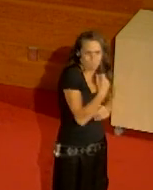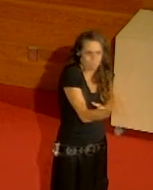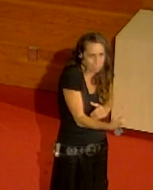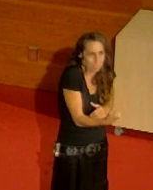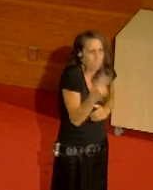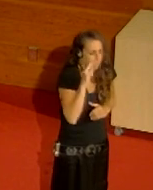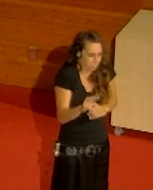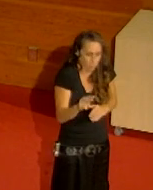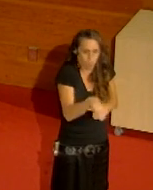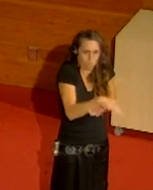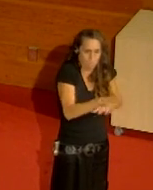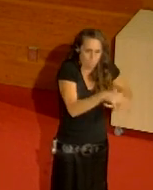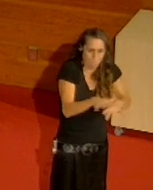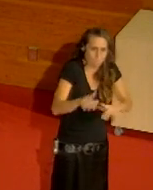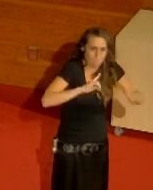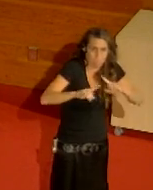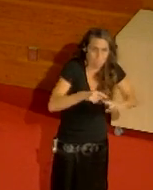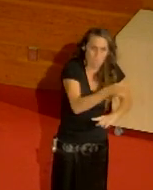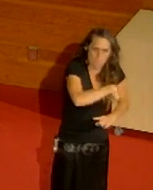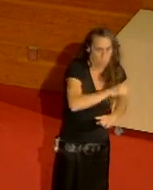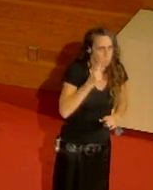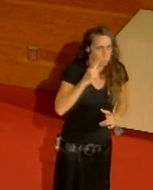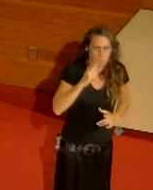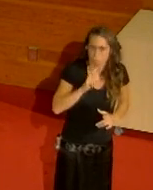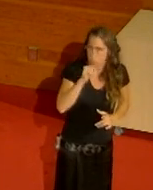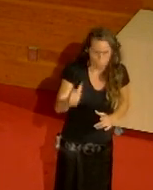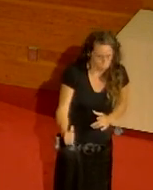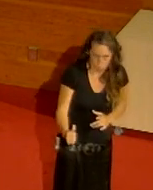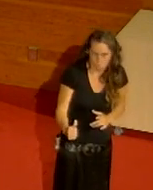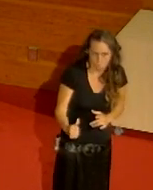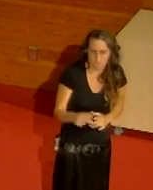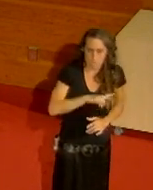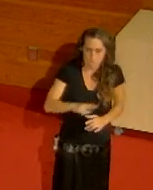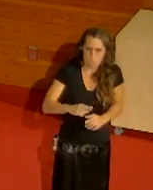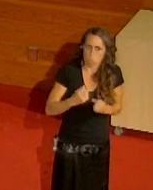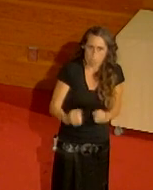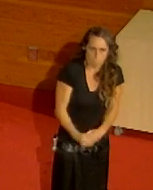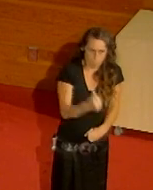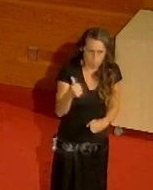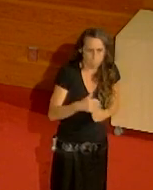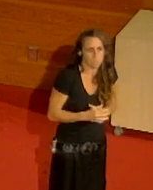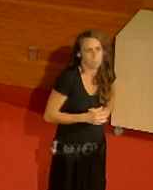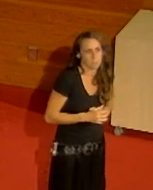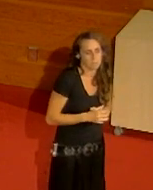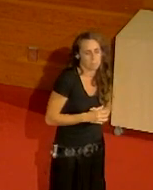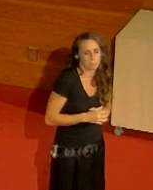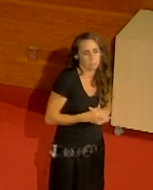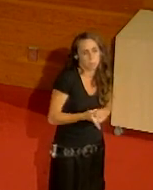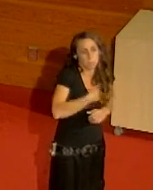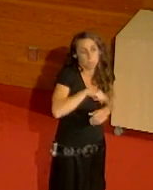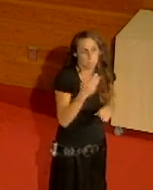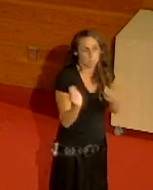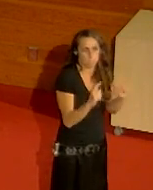en las calles es lo que les da miedo Es lo que no quieren que suceda hemos hecho una presentación un poco para que